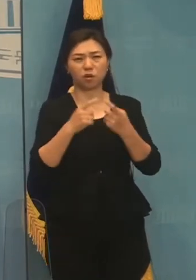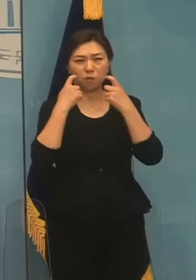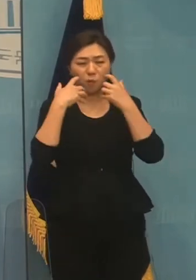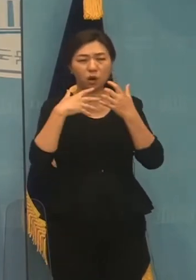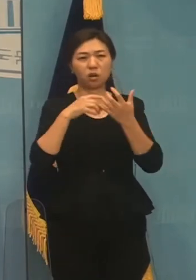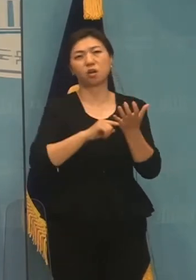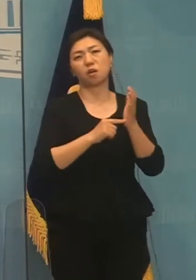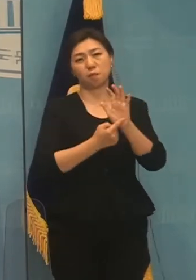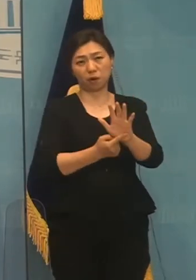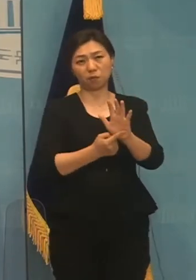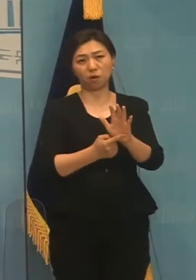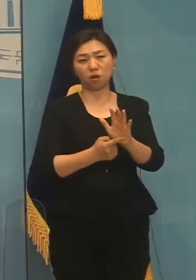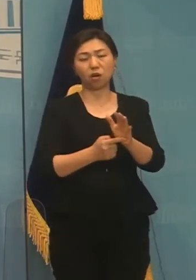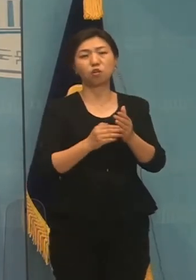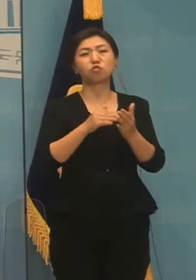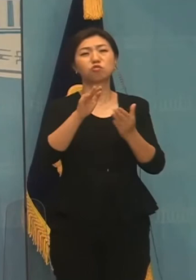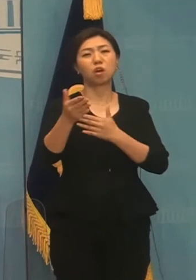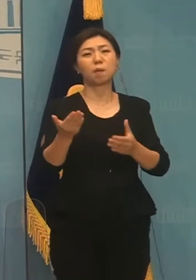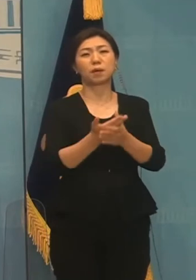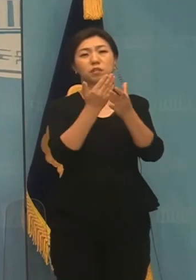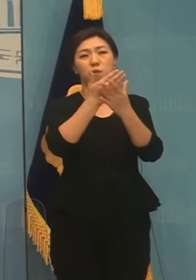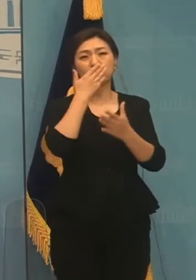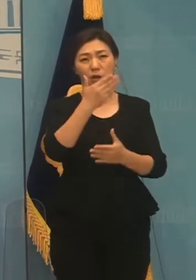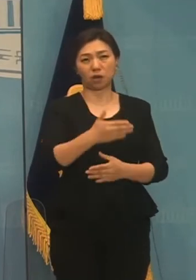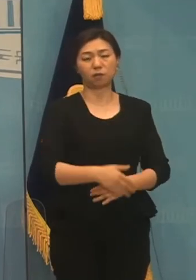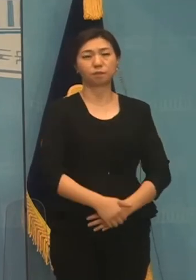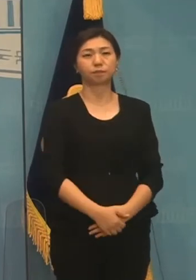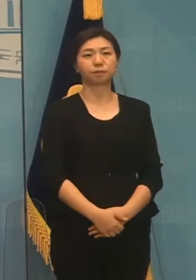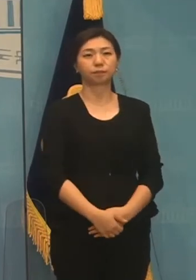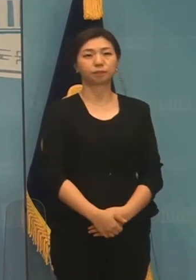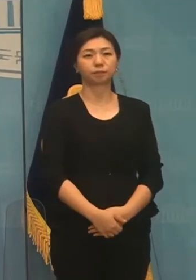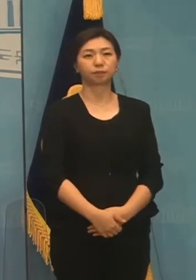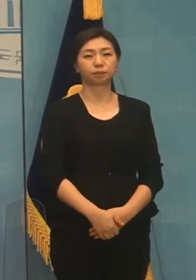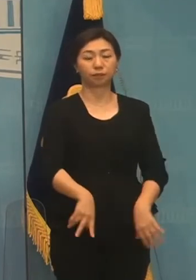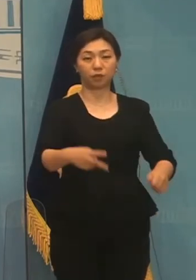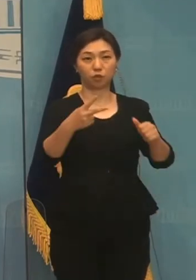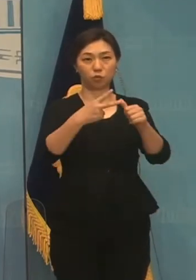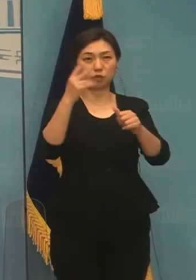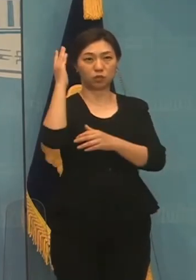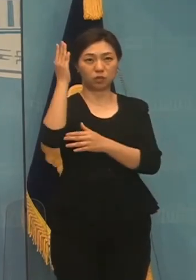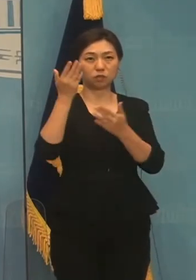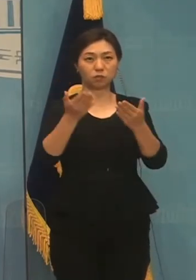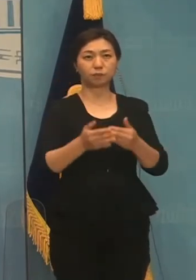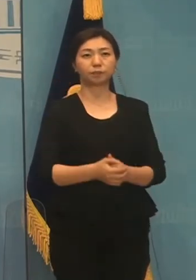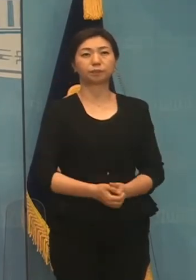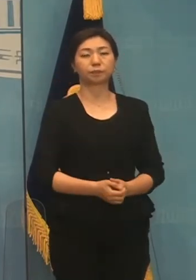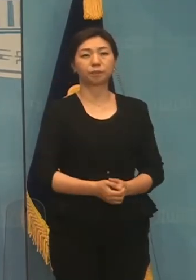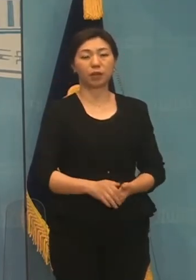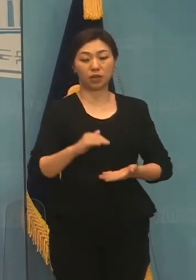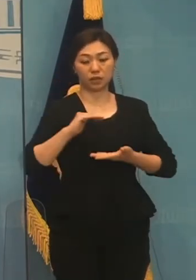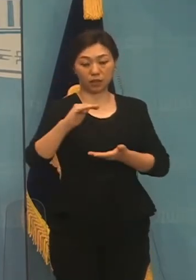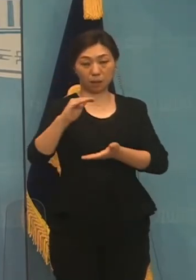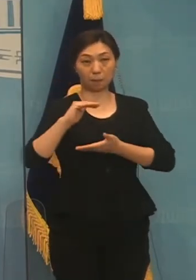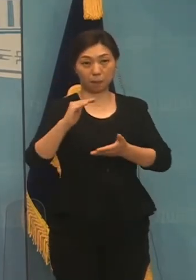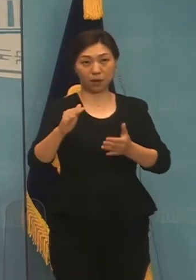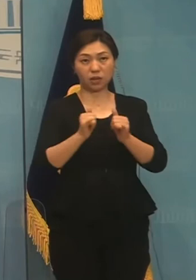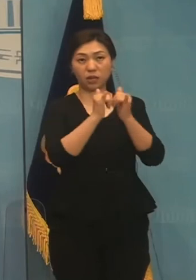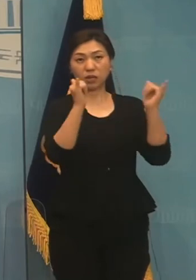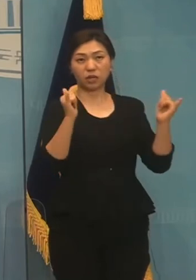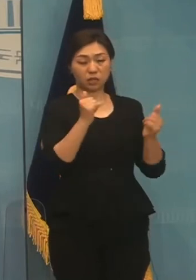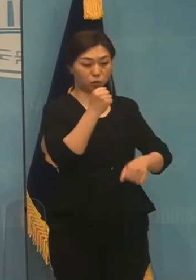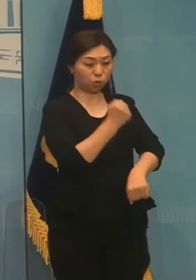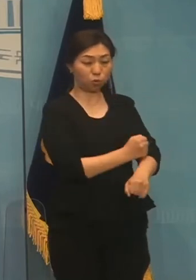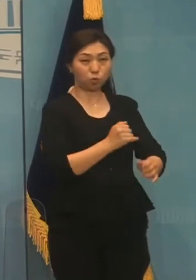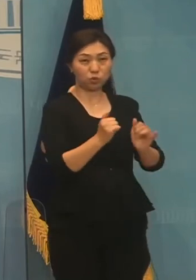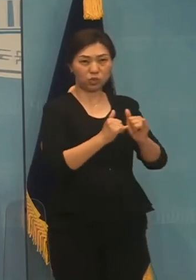것을 분명히 말씀드립니다. 두 번째 토픽 보겠습니다. 택배 사회적 합의